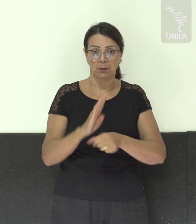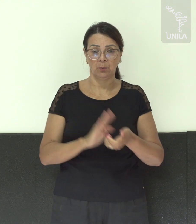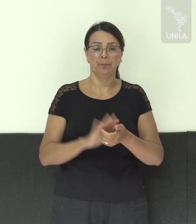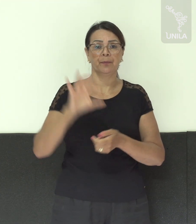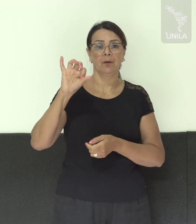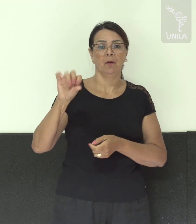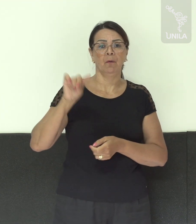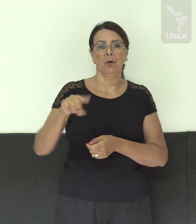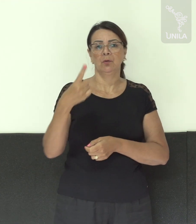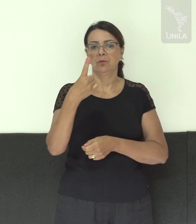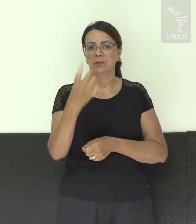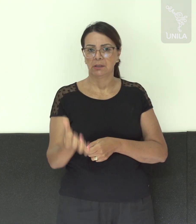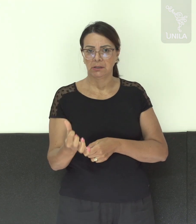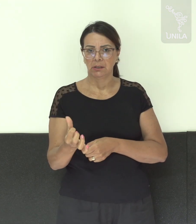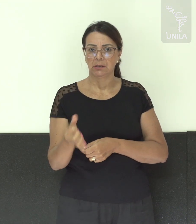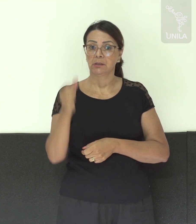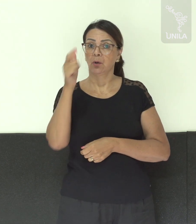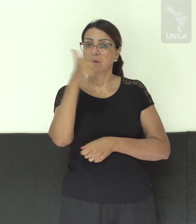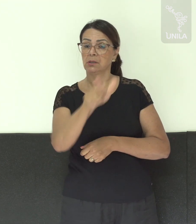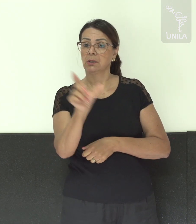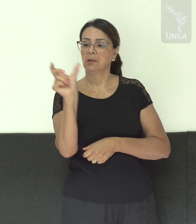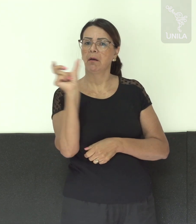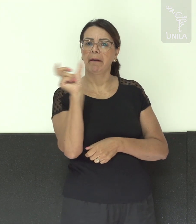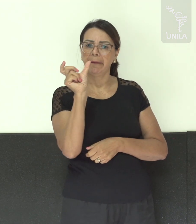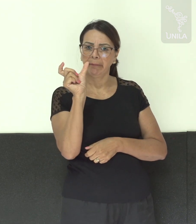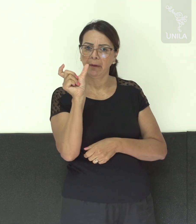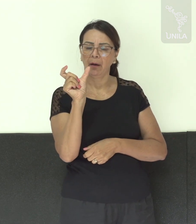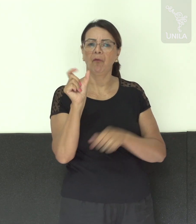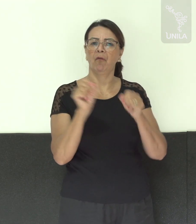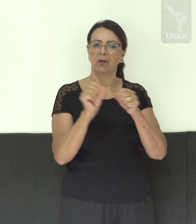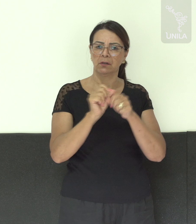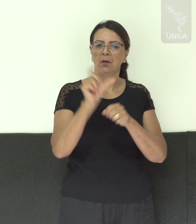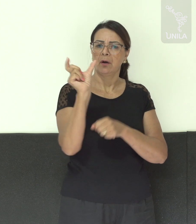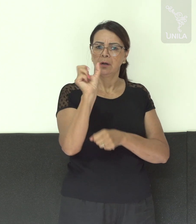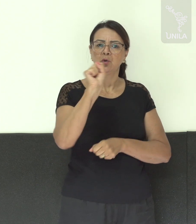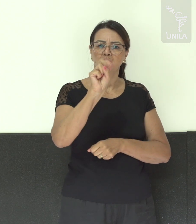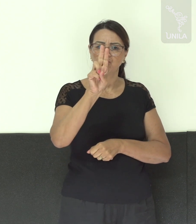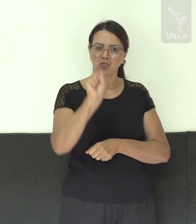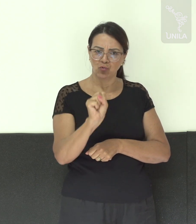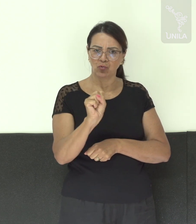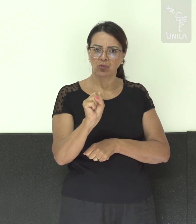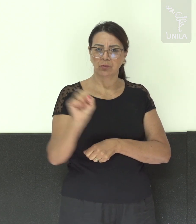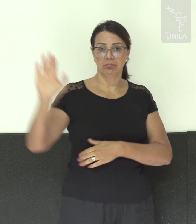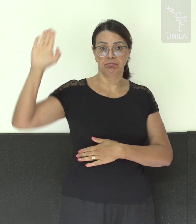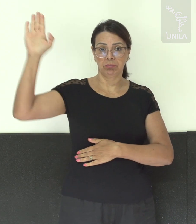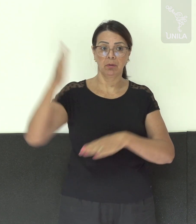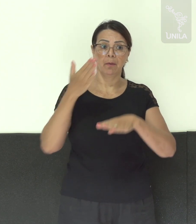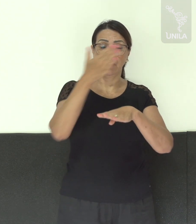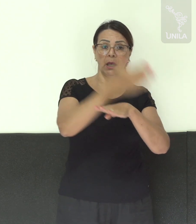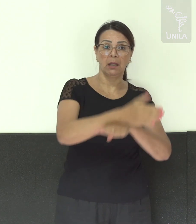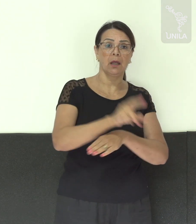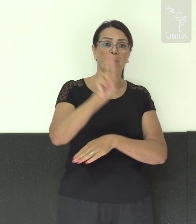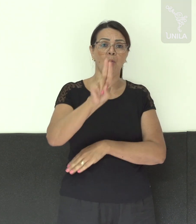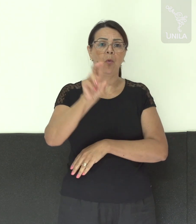9.16. Para a confecção ou atualização do cartão SUS, o candidato deverá se dirigir à unidade básica